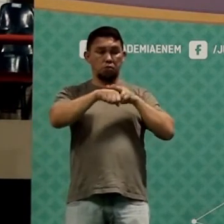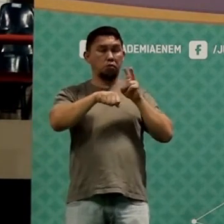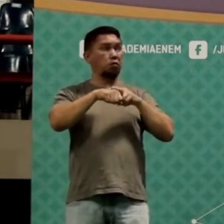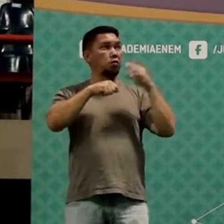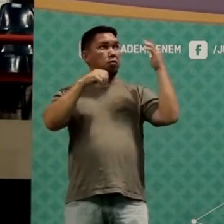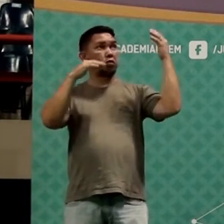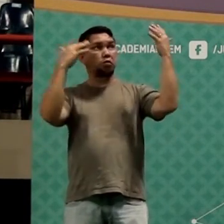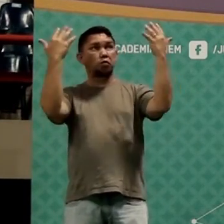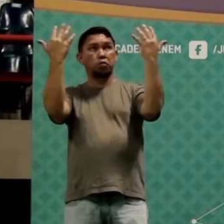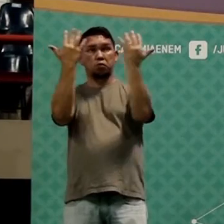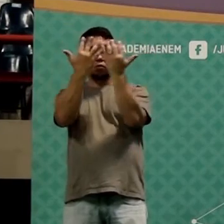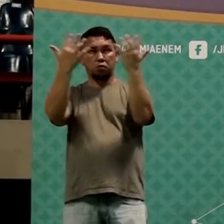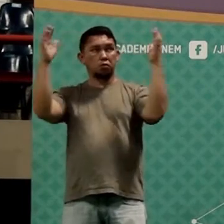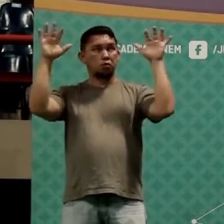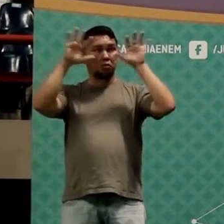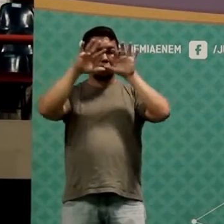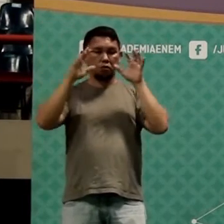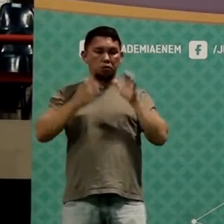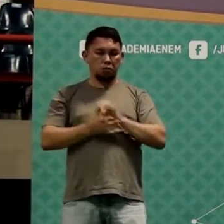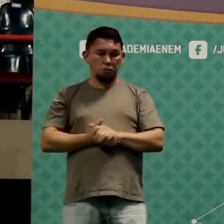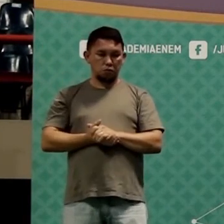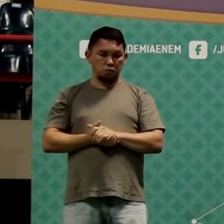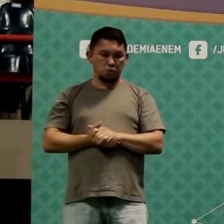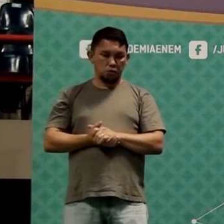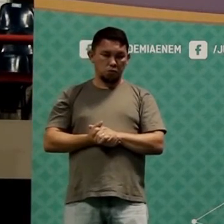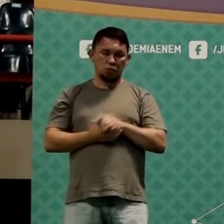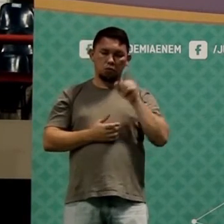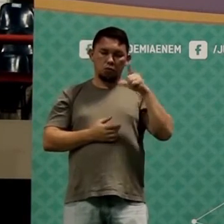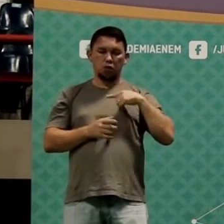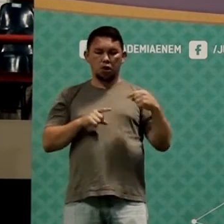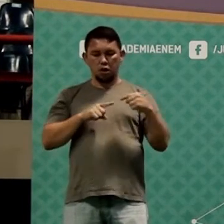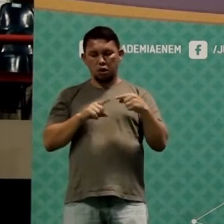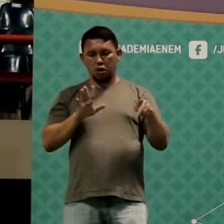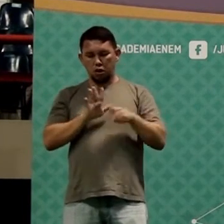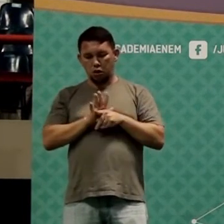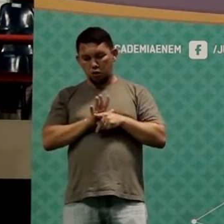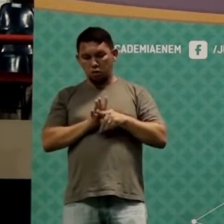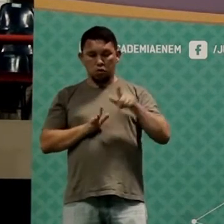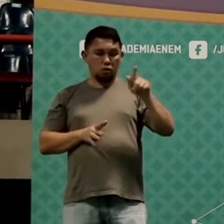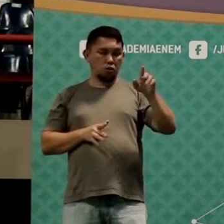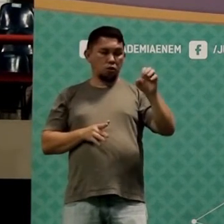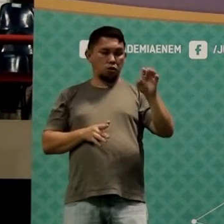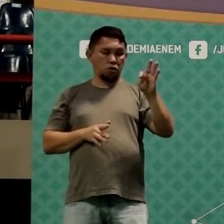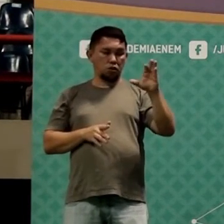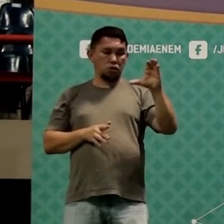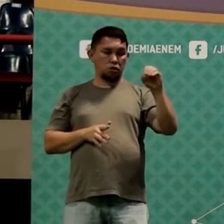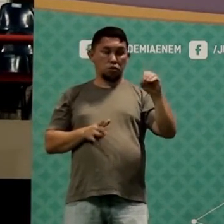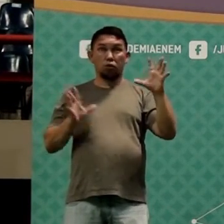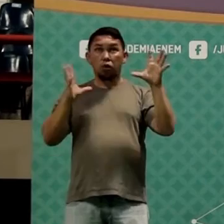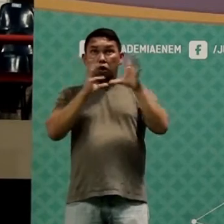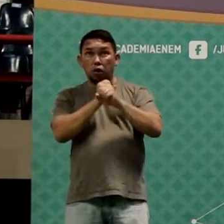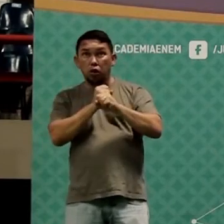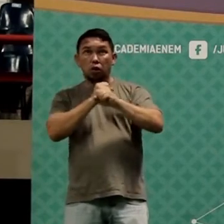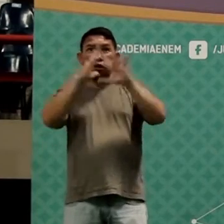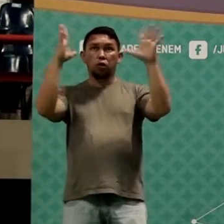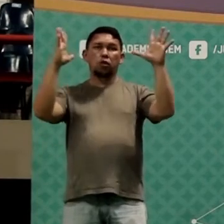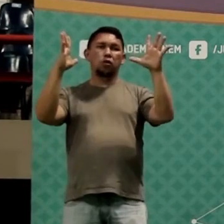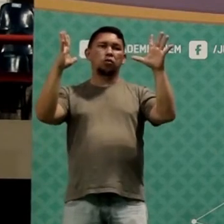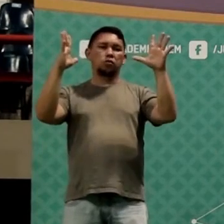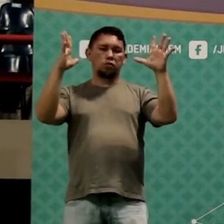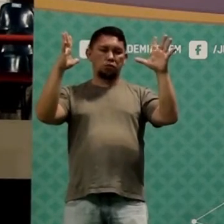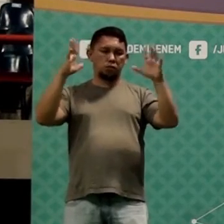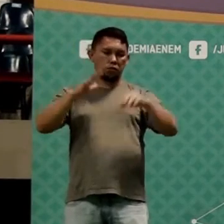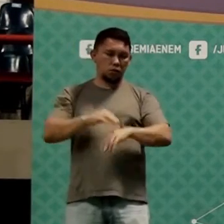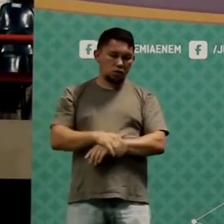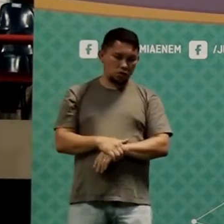vidros. Como é o nome desse estilo arquitetônico? Gótico. O gótico é claro ou é escuro? Claro.